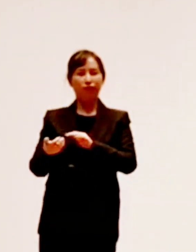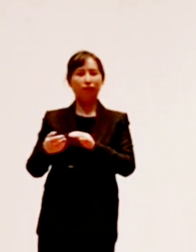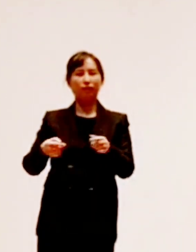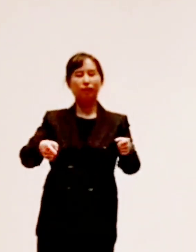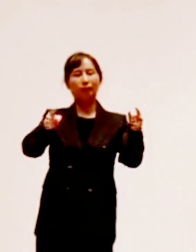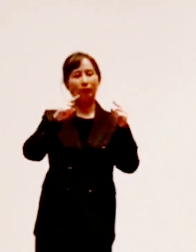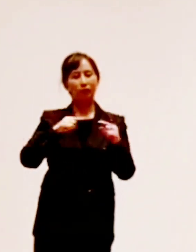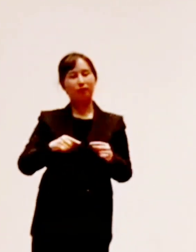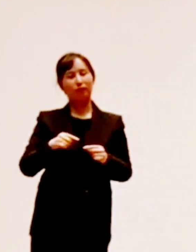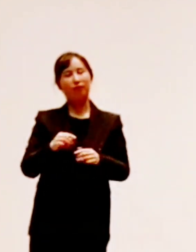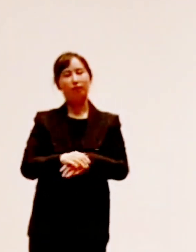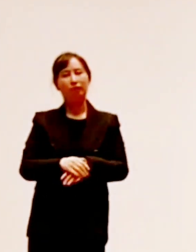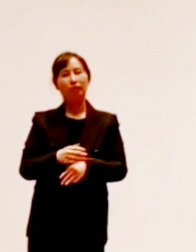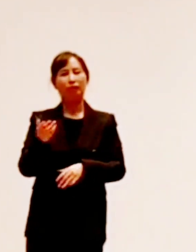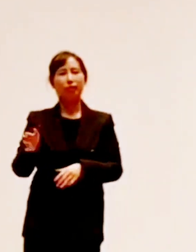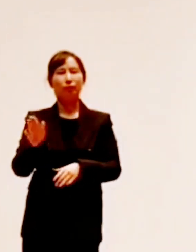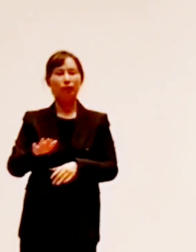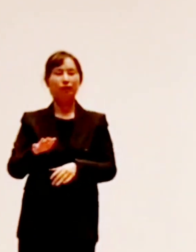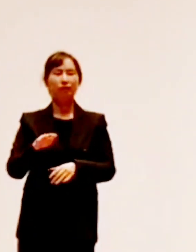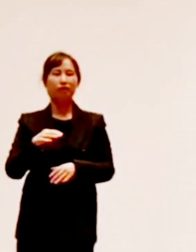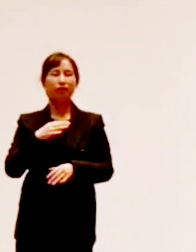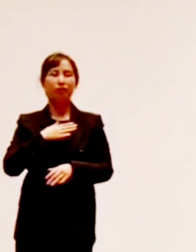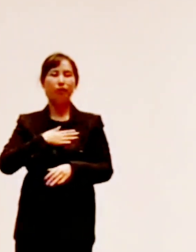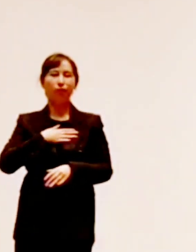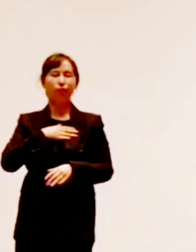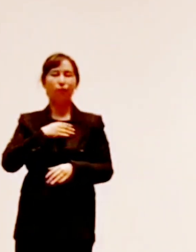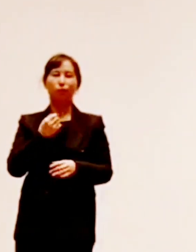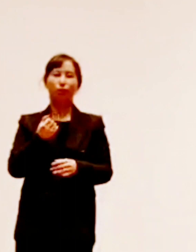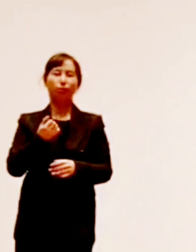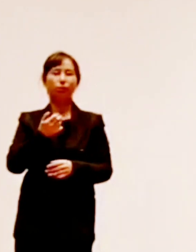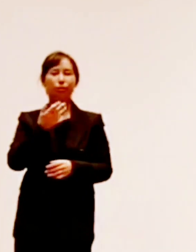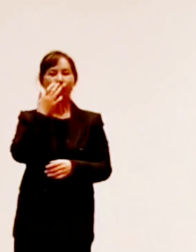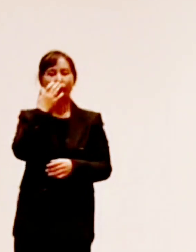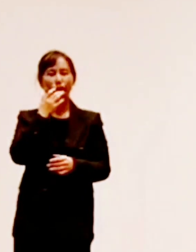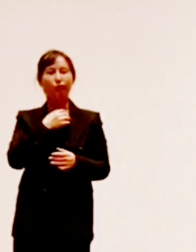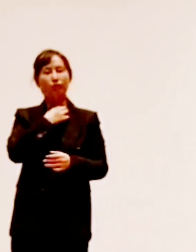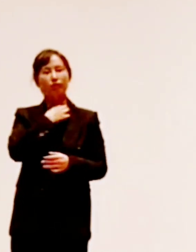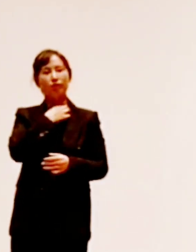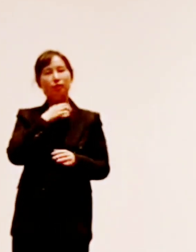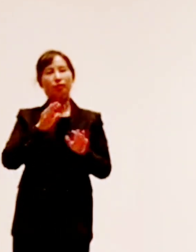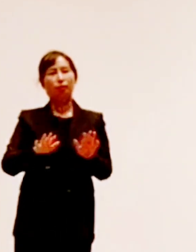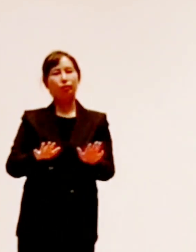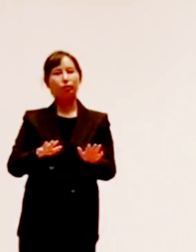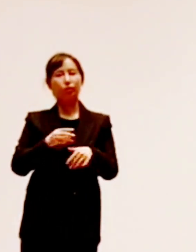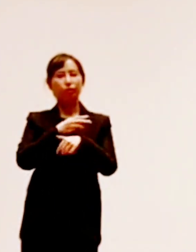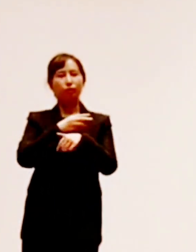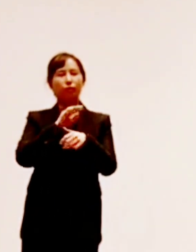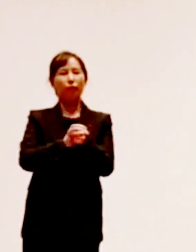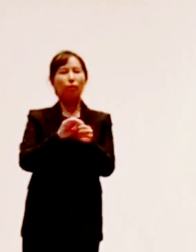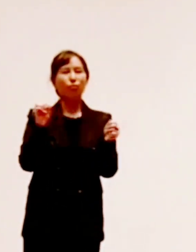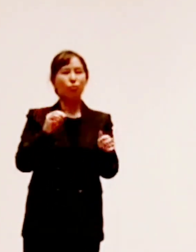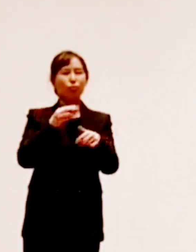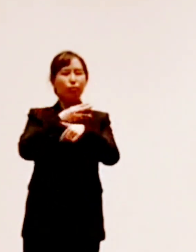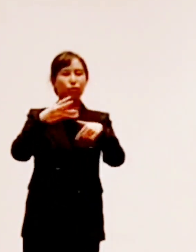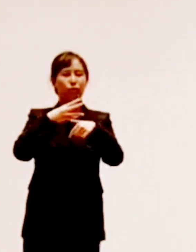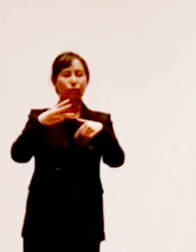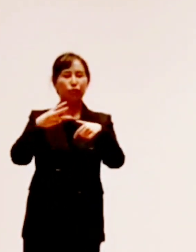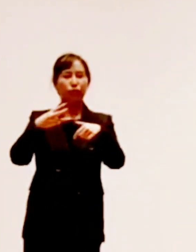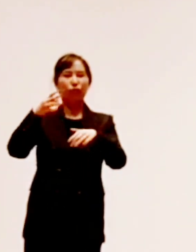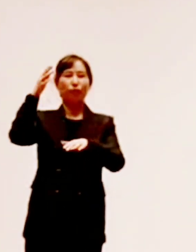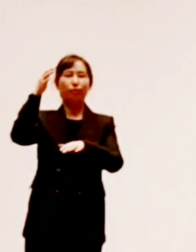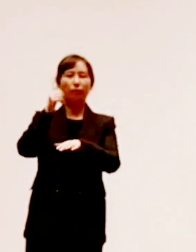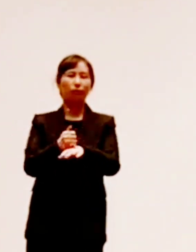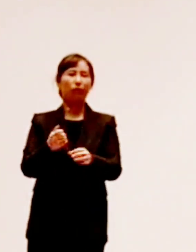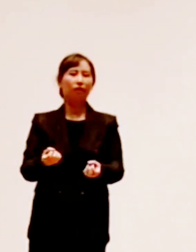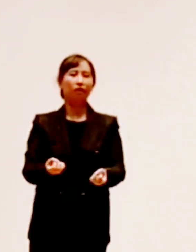별로입니다. 오늘같이 특별한 날 경북 군의군 장애인날 행사 마지막